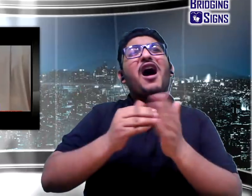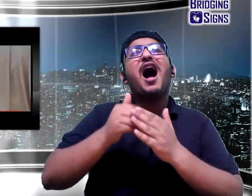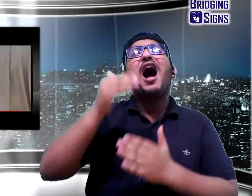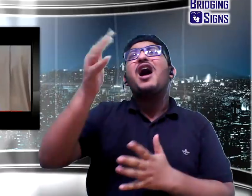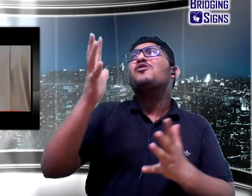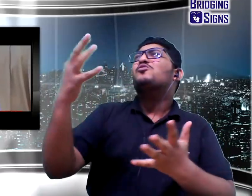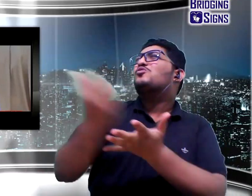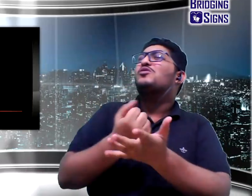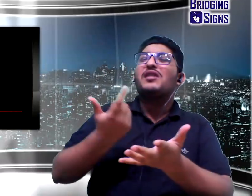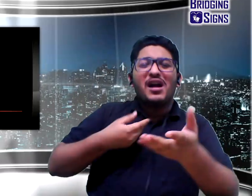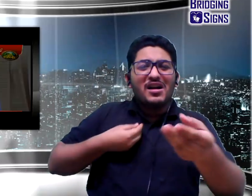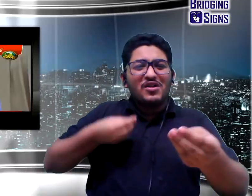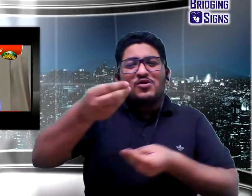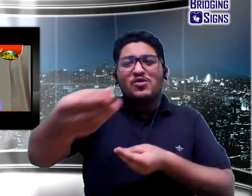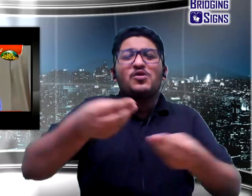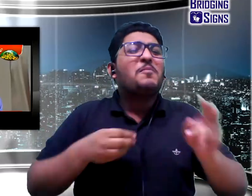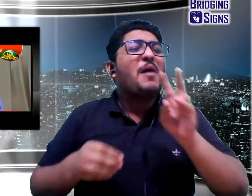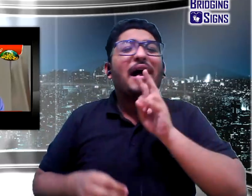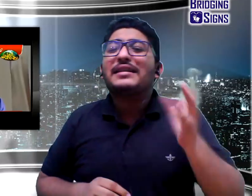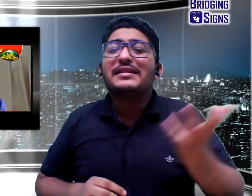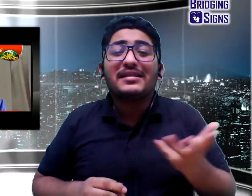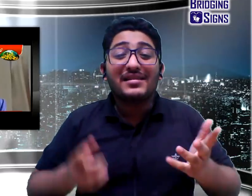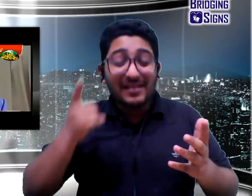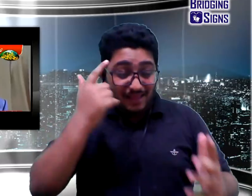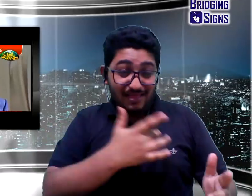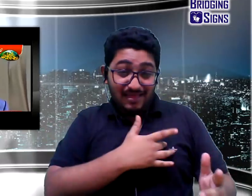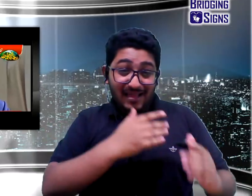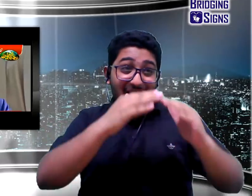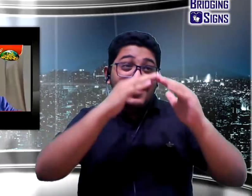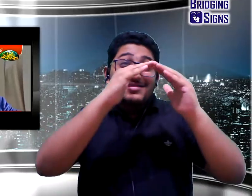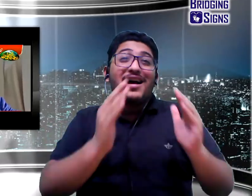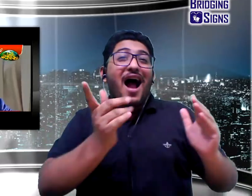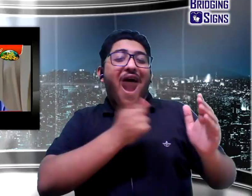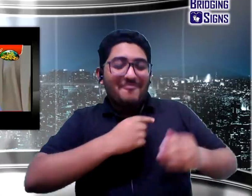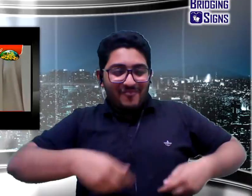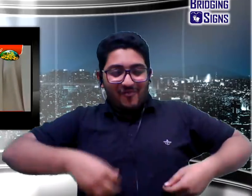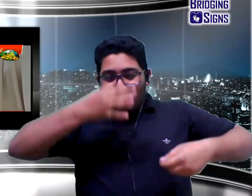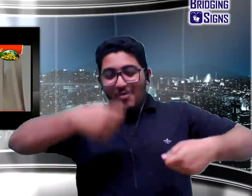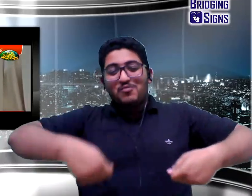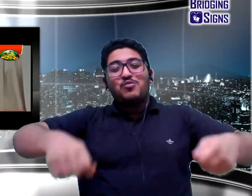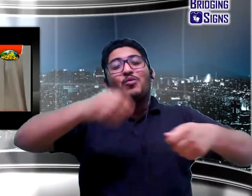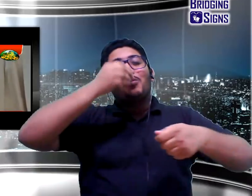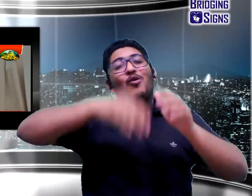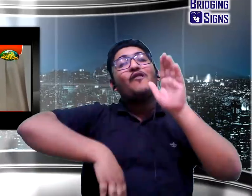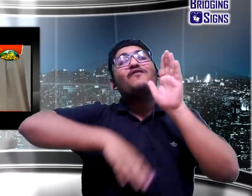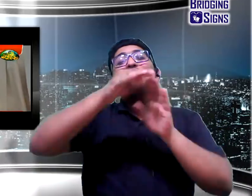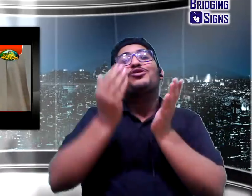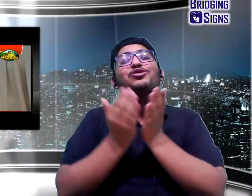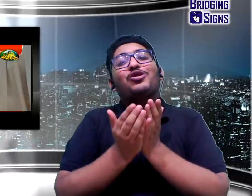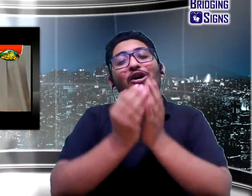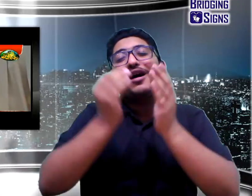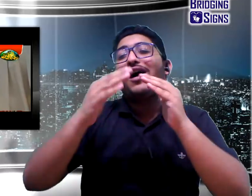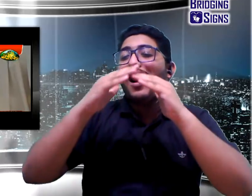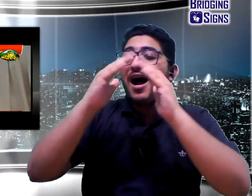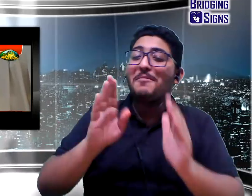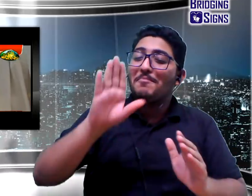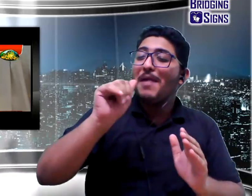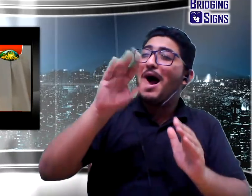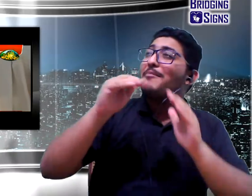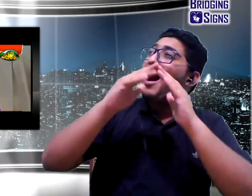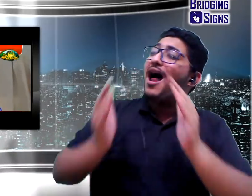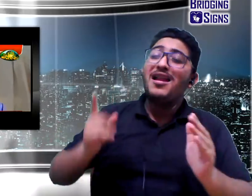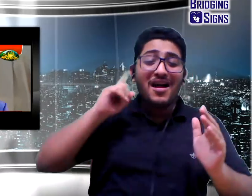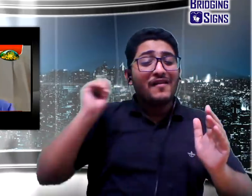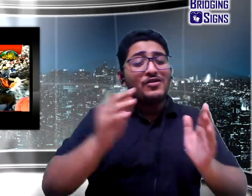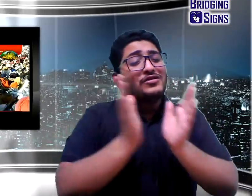तों, की देणा है घर मनारां ने। जिस दर ते झोली भर जाए वह द्वार बाबे दा मुबारक हुंदा है। वह